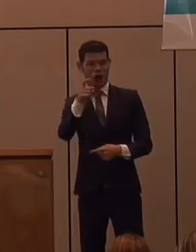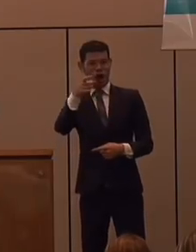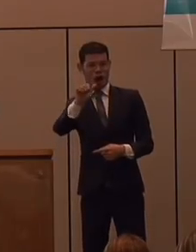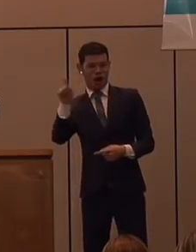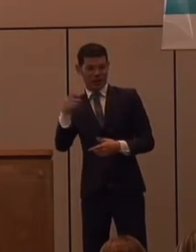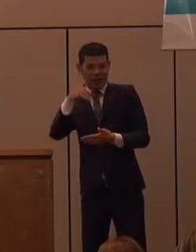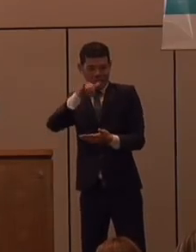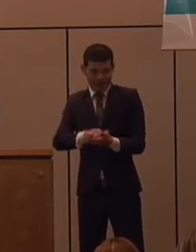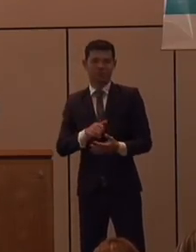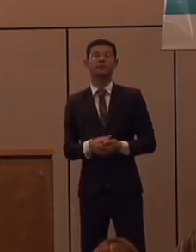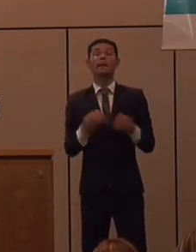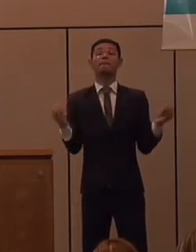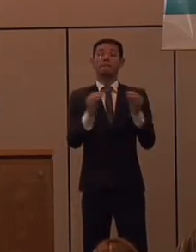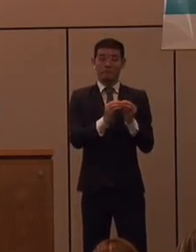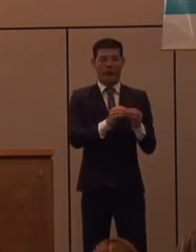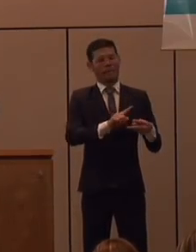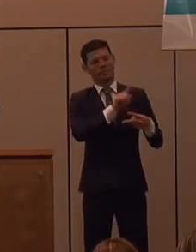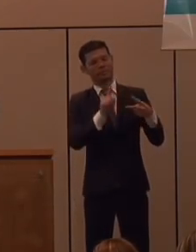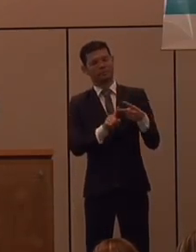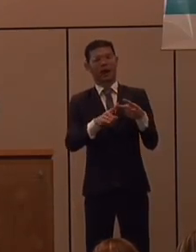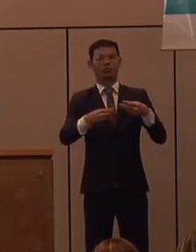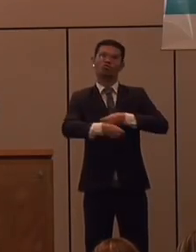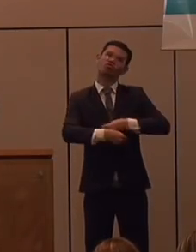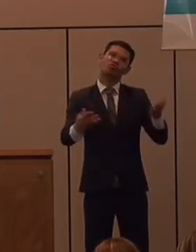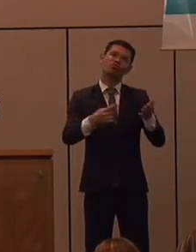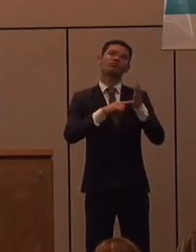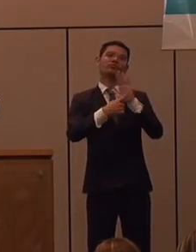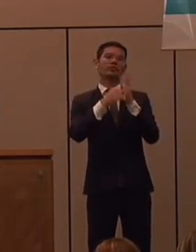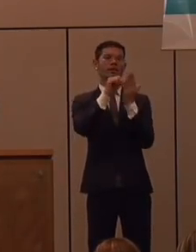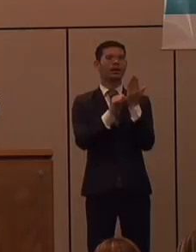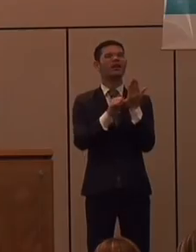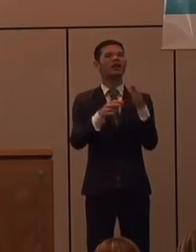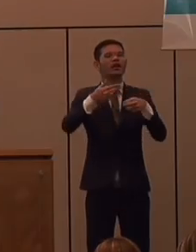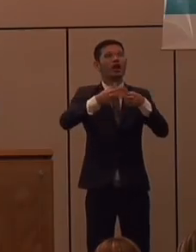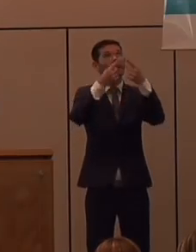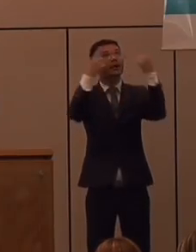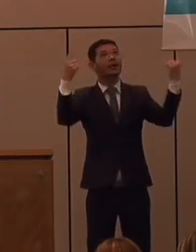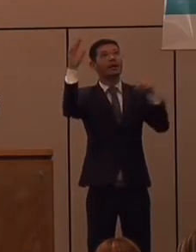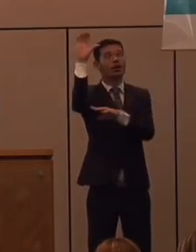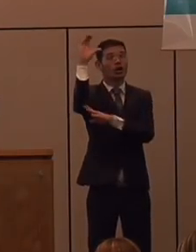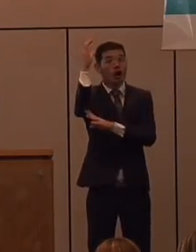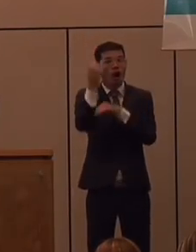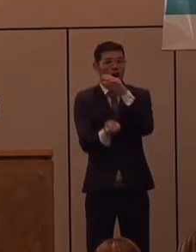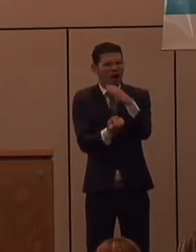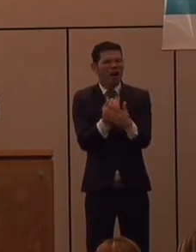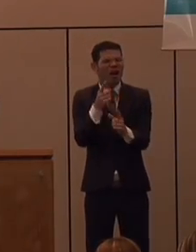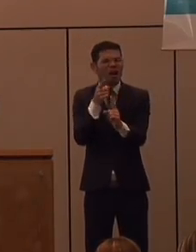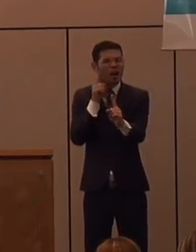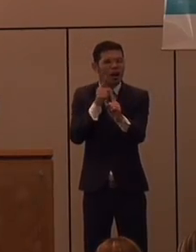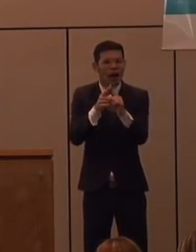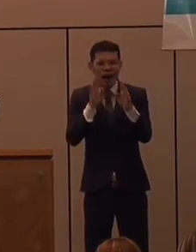lanzamos el programa colombia productiva que lo que busca es atender a 400 empresas pymes en